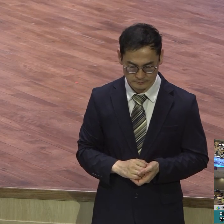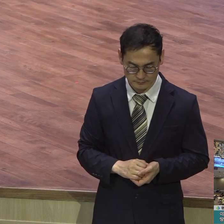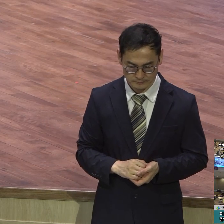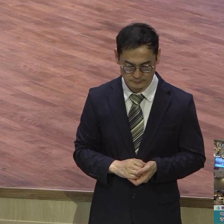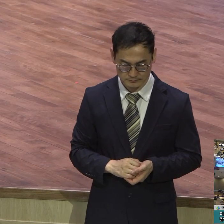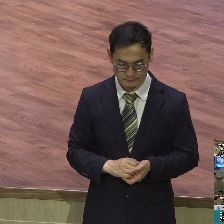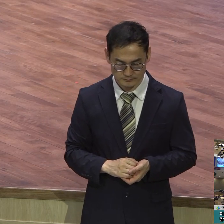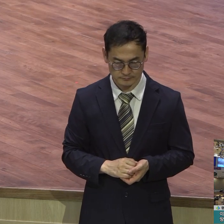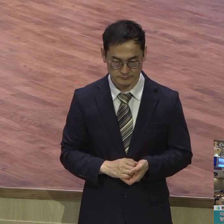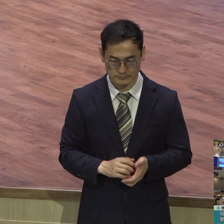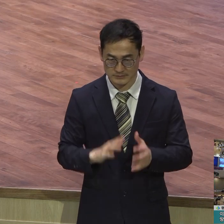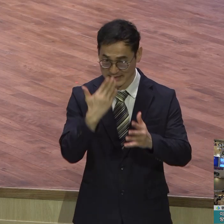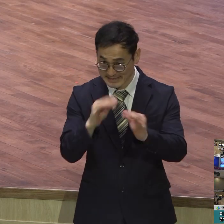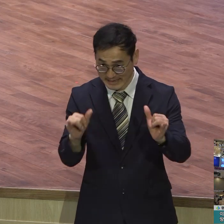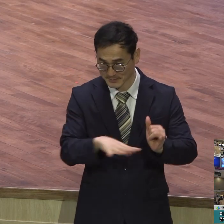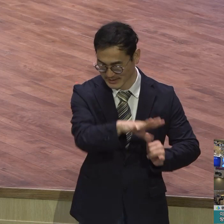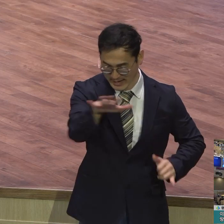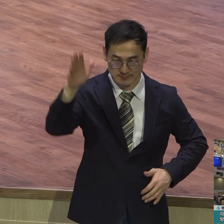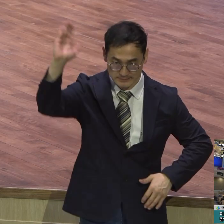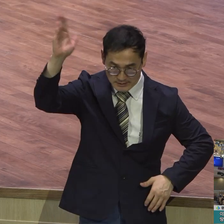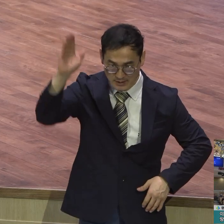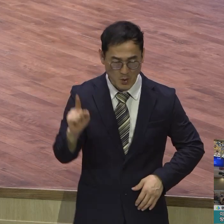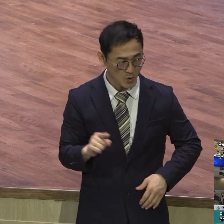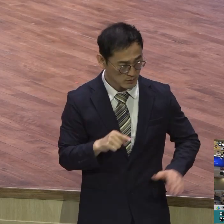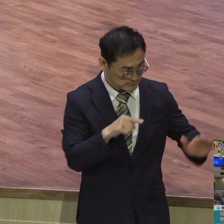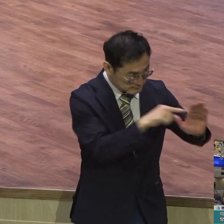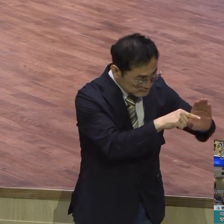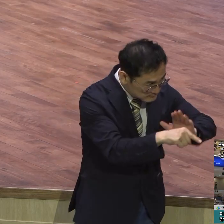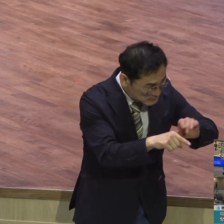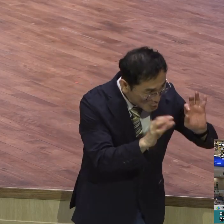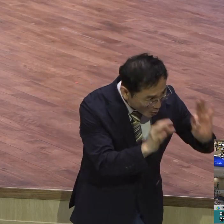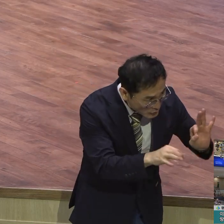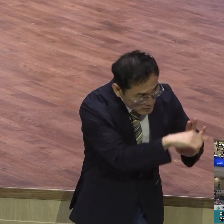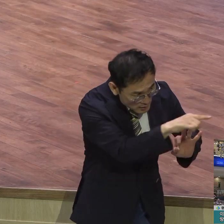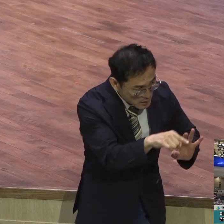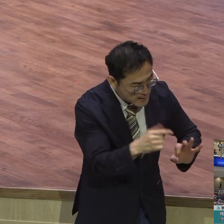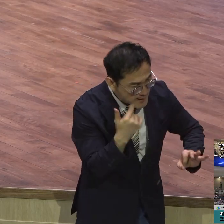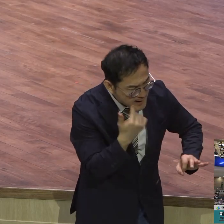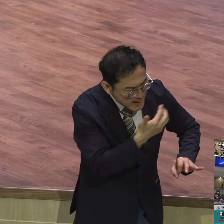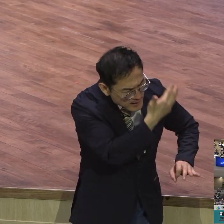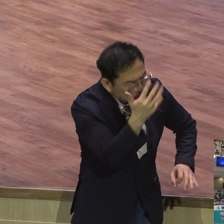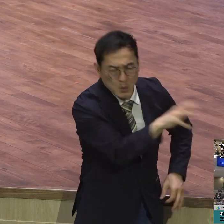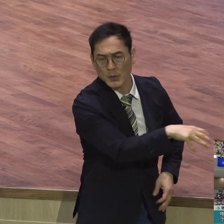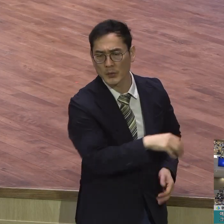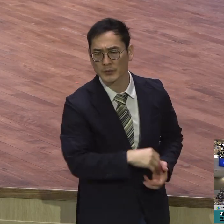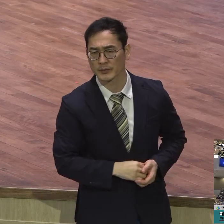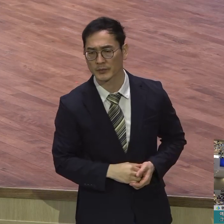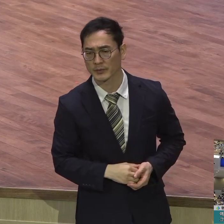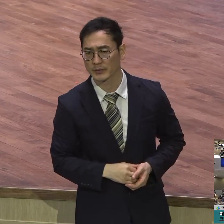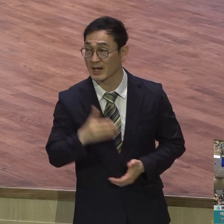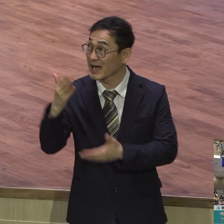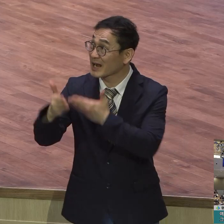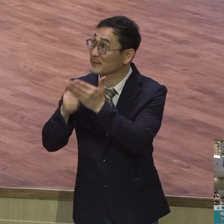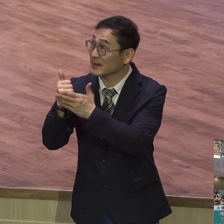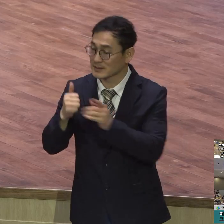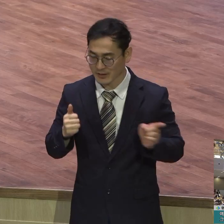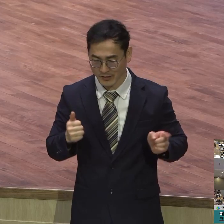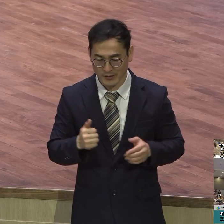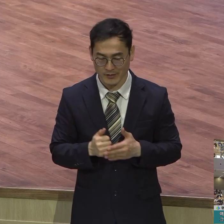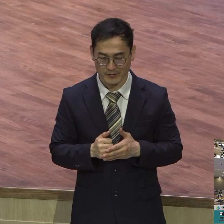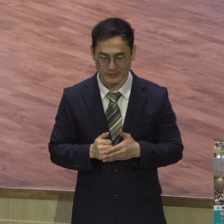온 해종에게 말하여리되 우리가 두루다니며 정탐한 땅은 심히 아름다운 땅이라 여호와께서 우리를 기뻐하시면